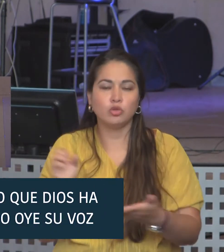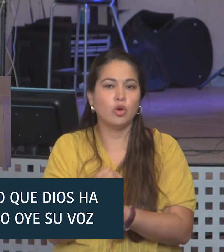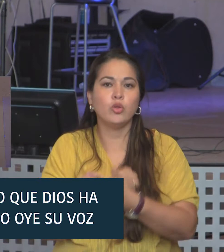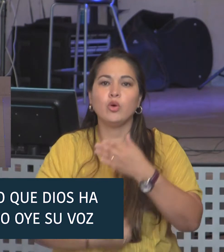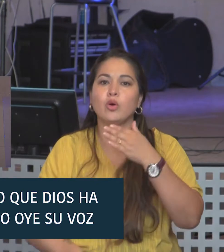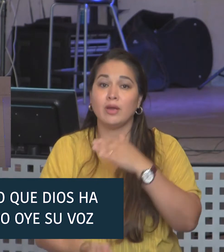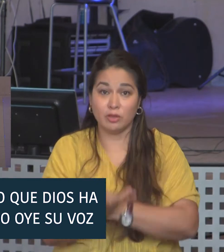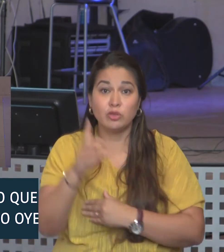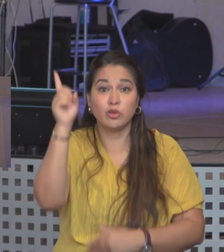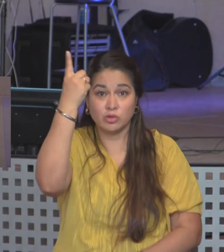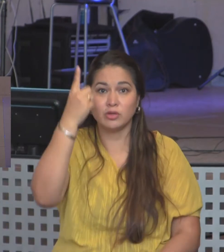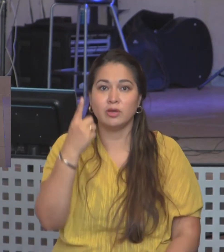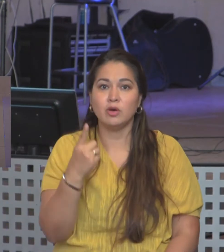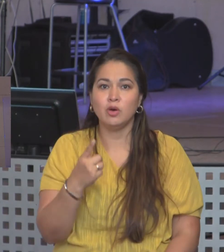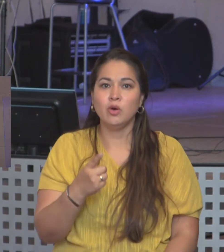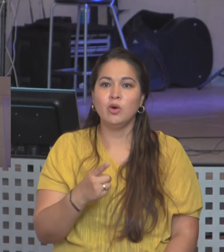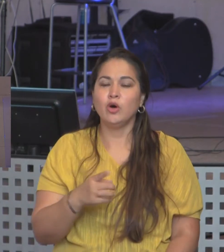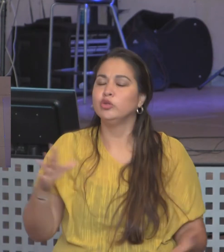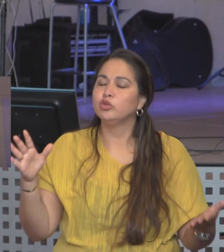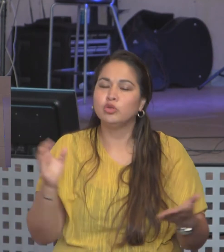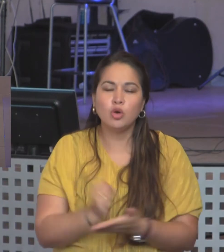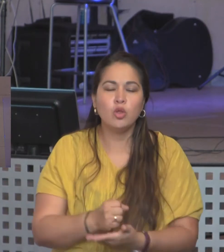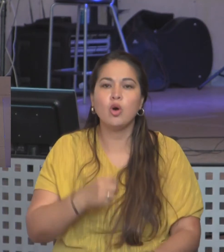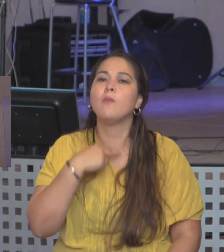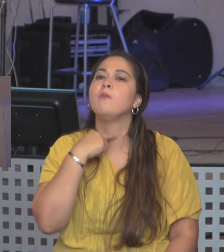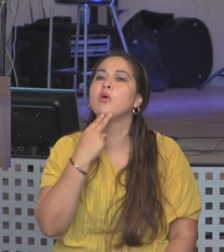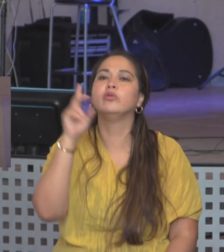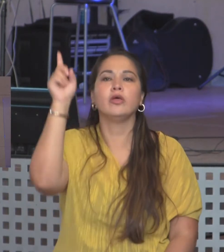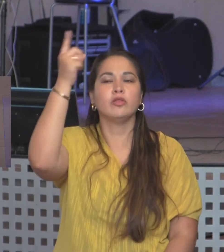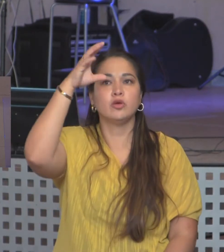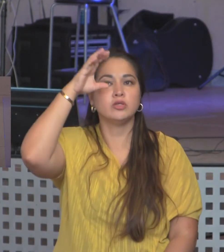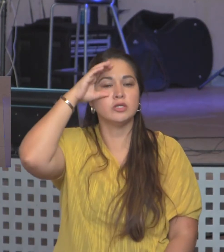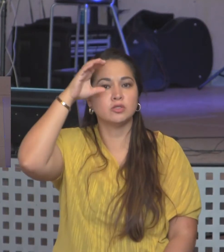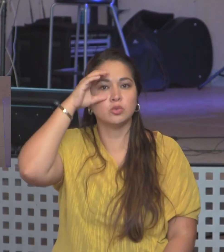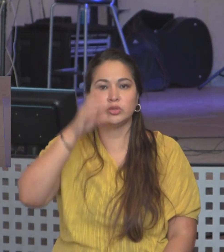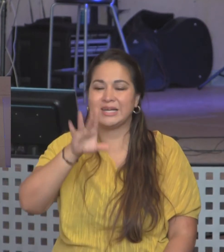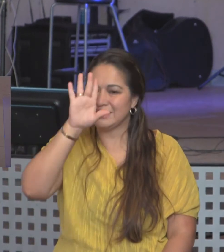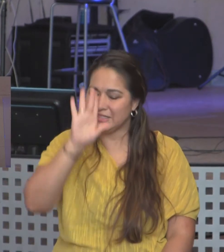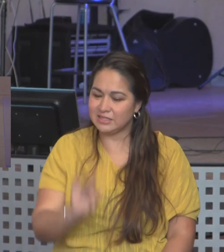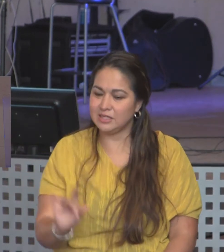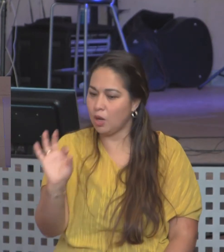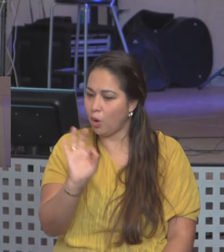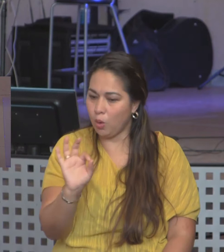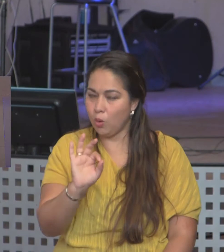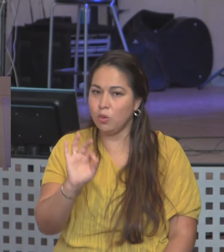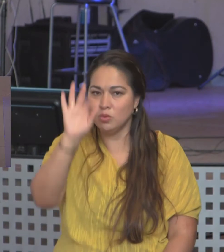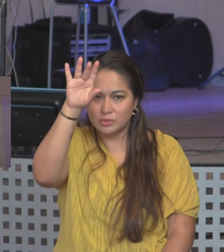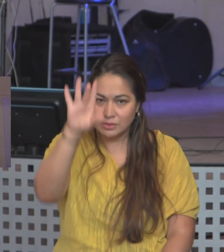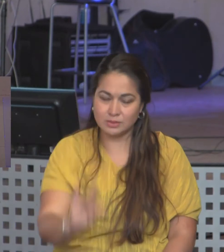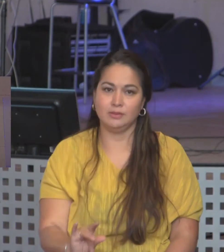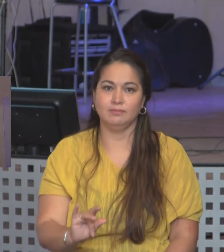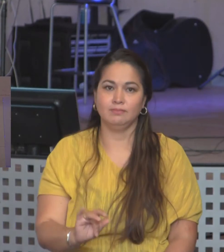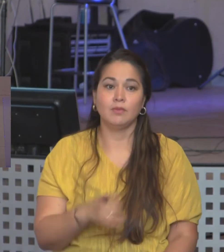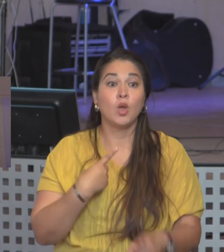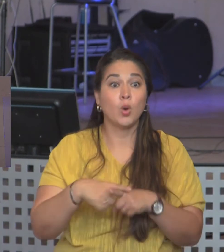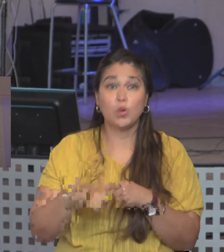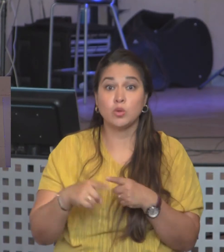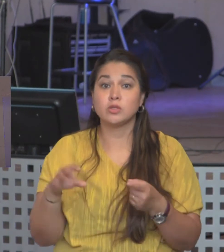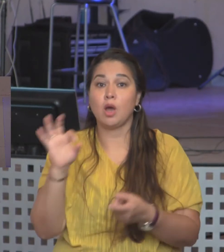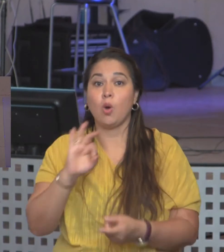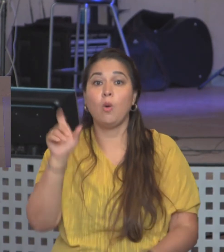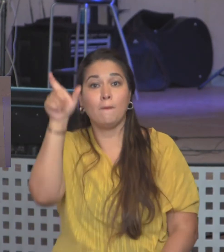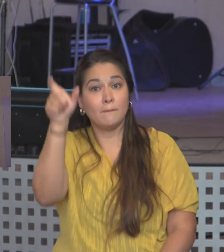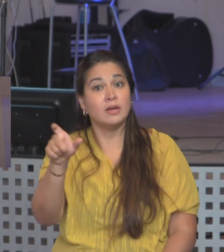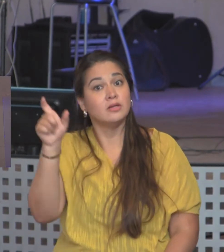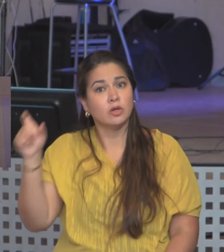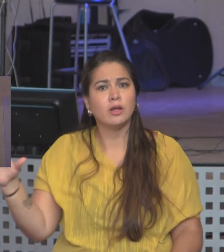a su voz. La oye. Sea como sea, todo lo que Dios ha creado tiene